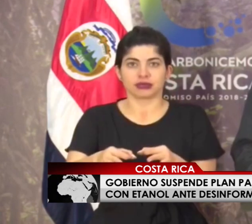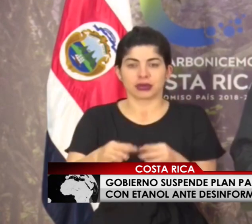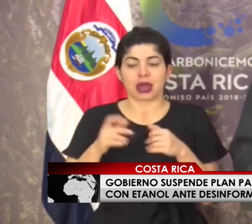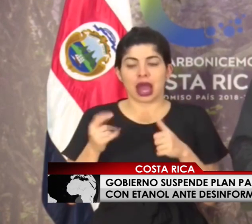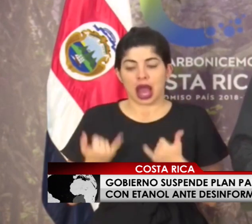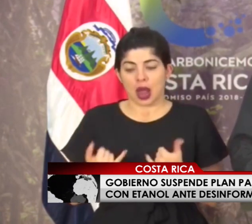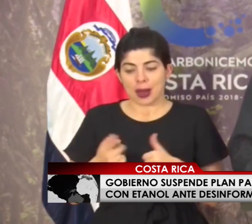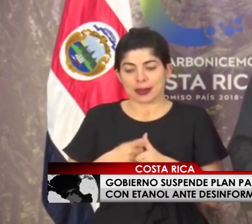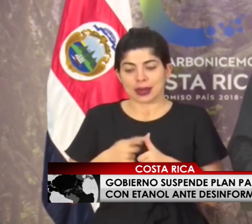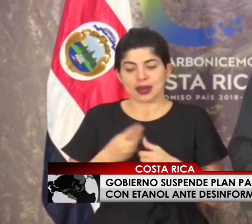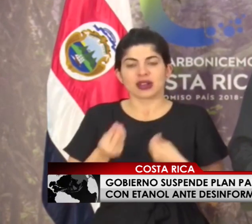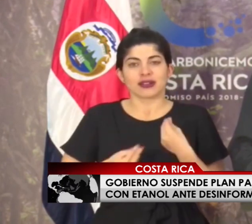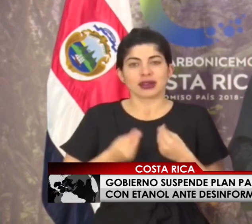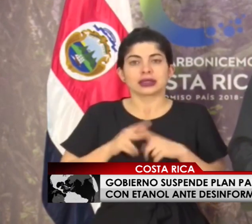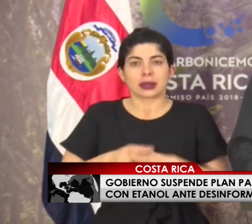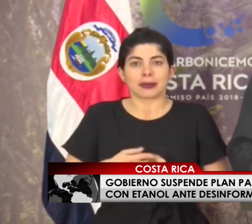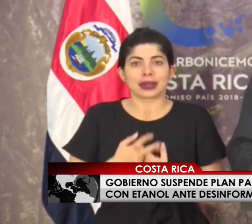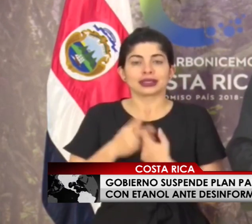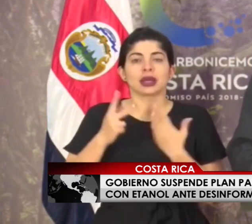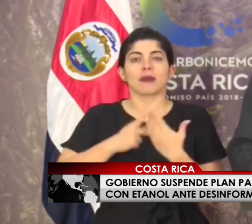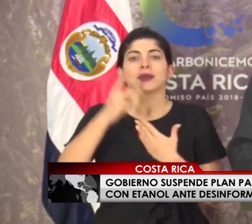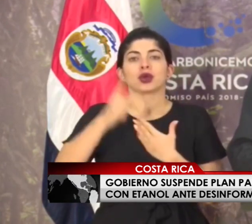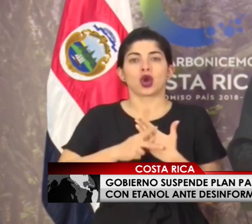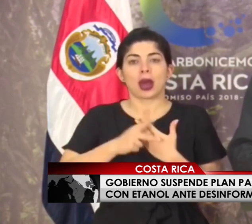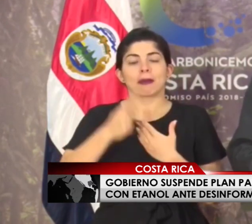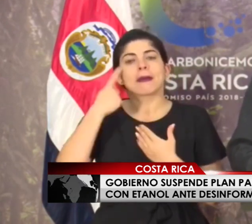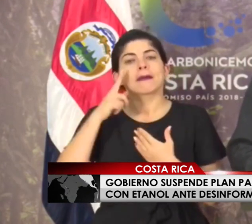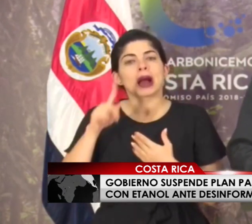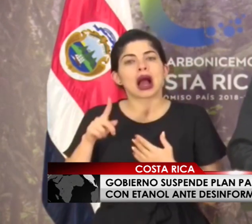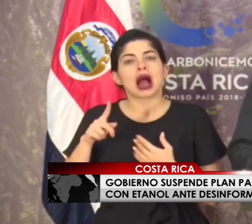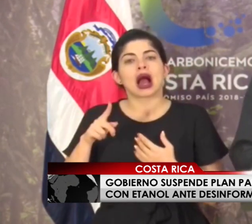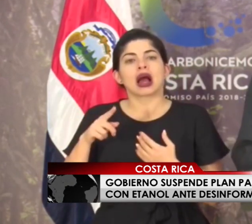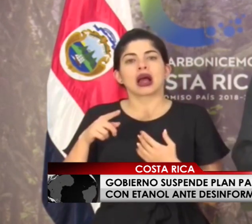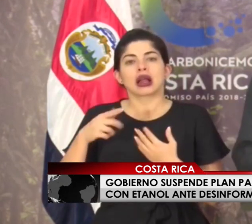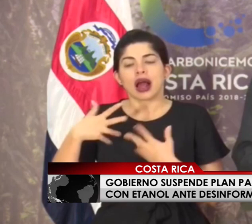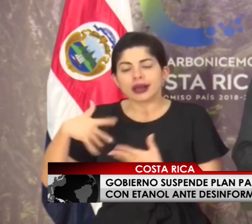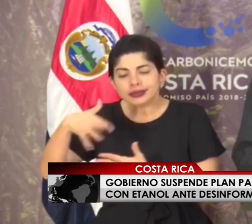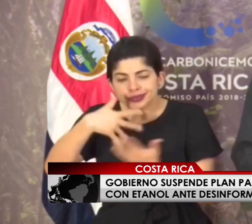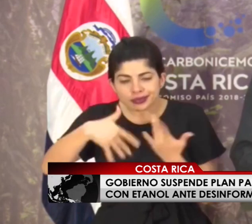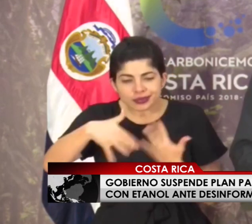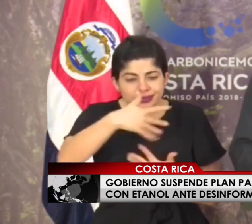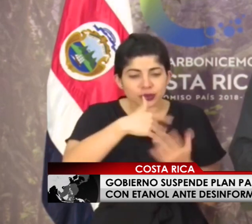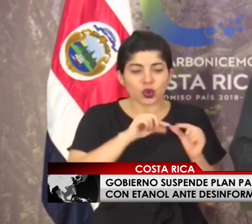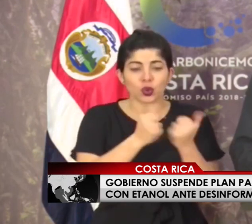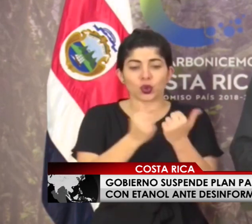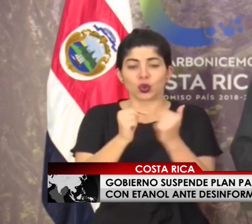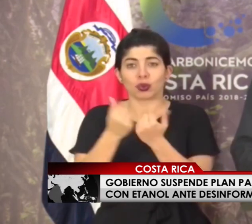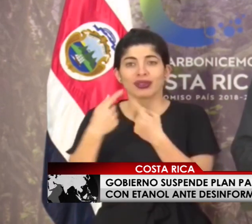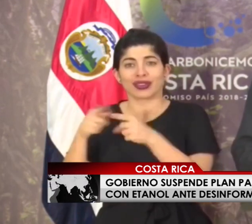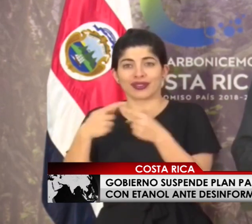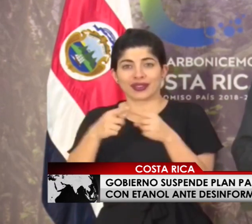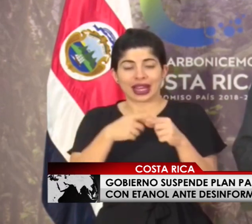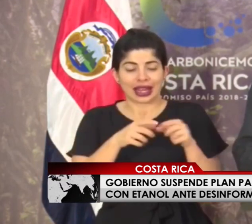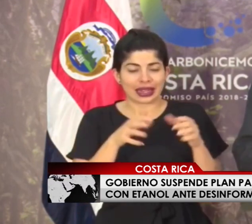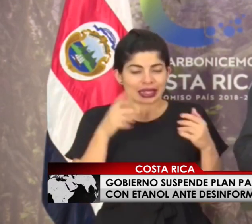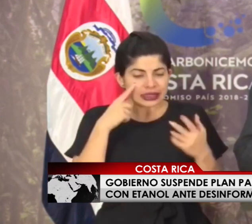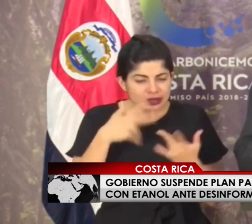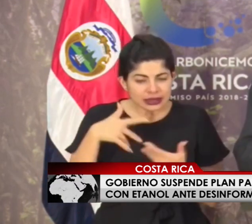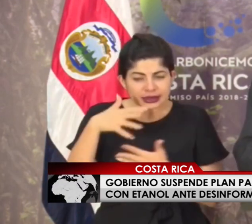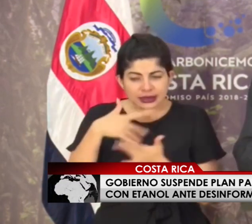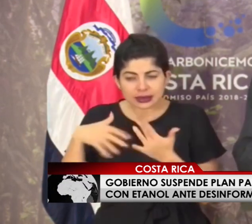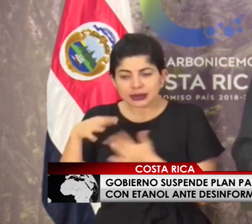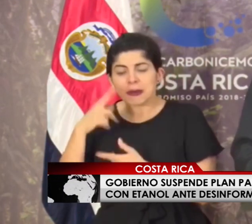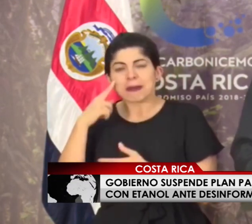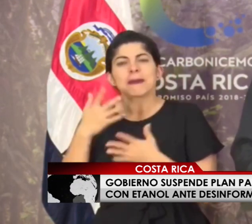iniciar un programa de socialización con todos los sectores para que la